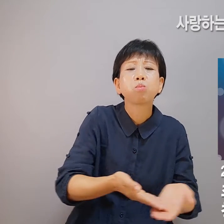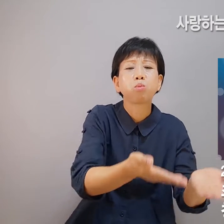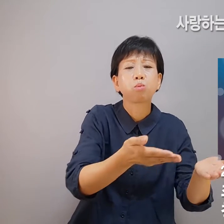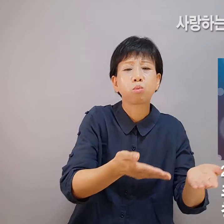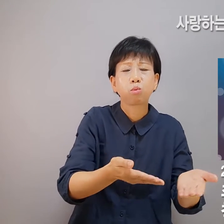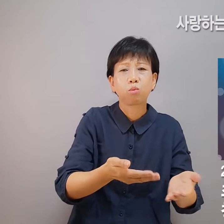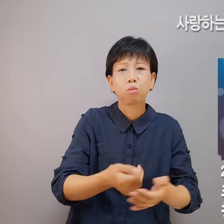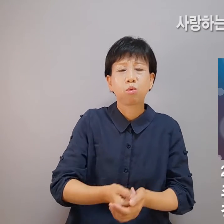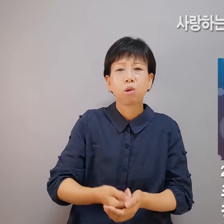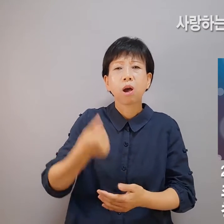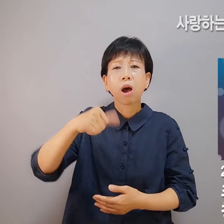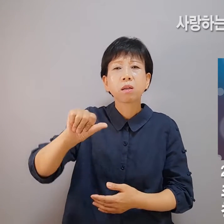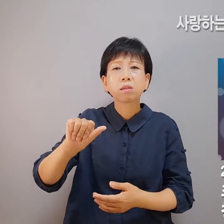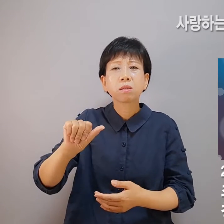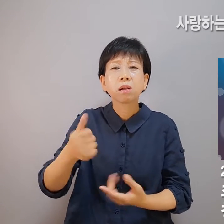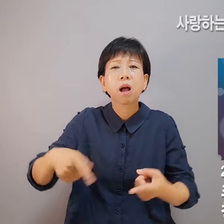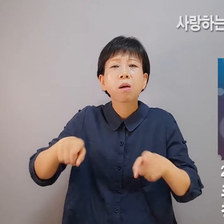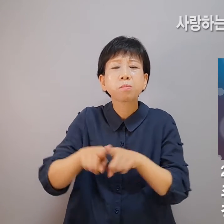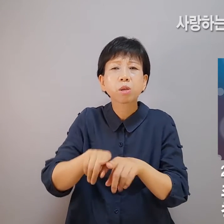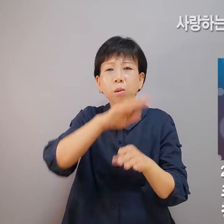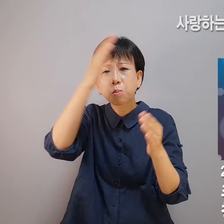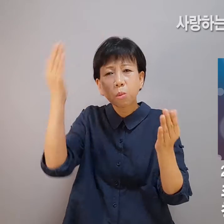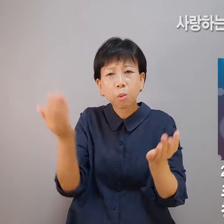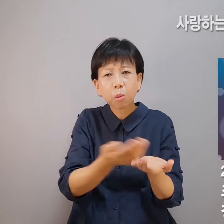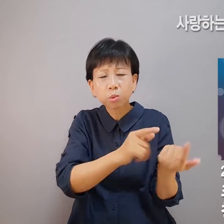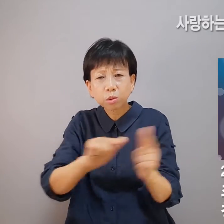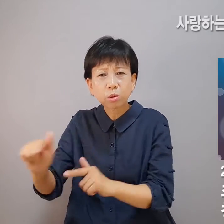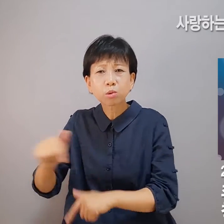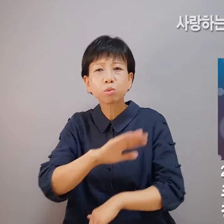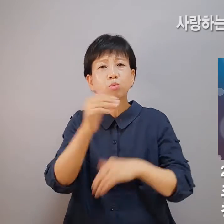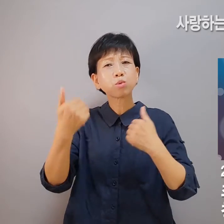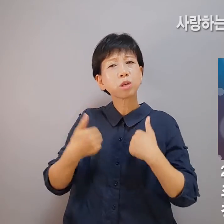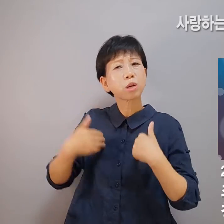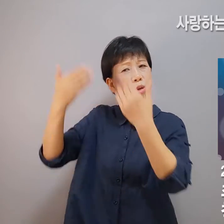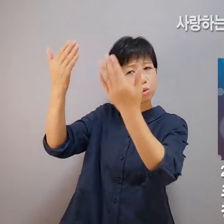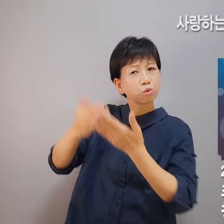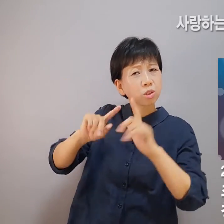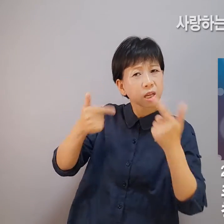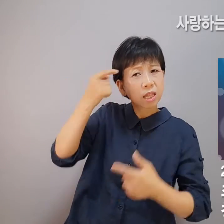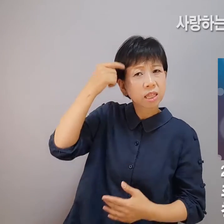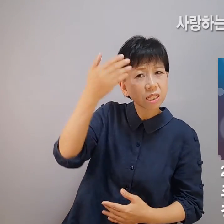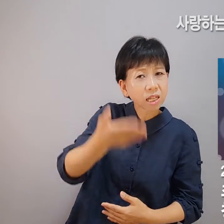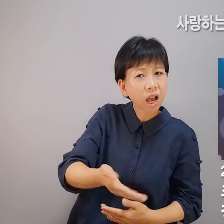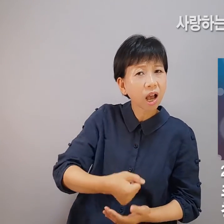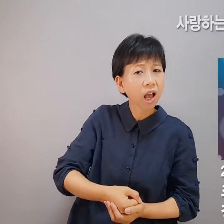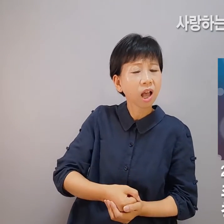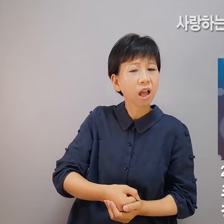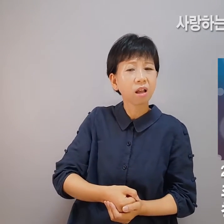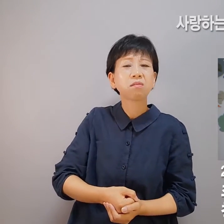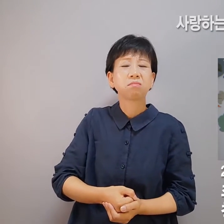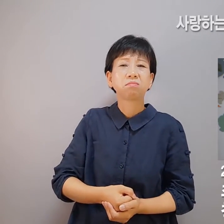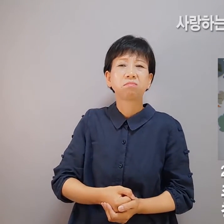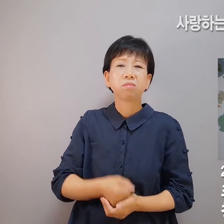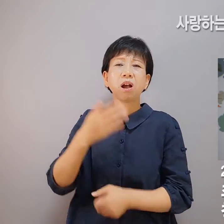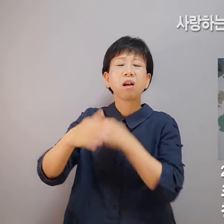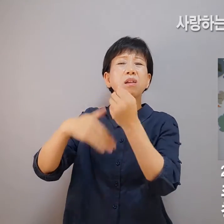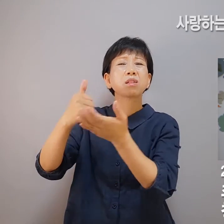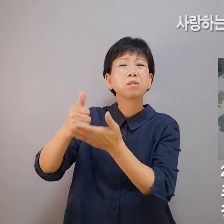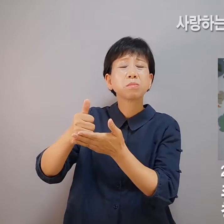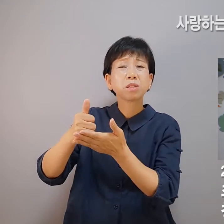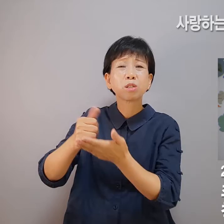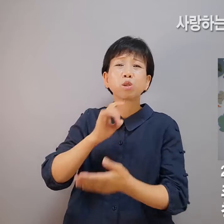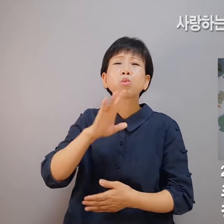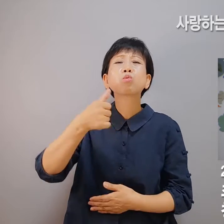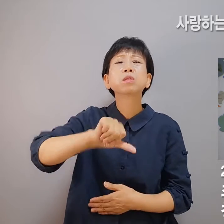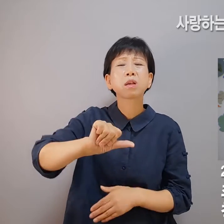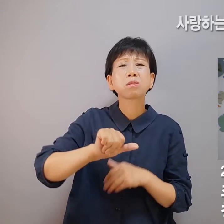함께 모든 것을 우리에게 주시지 아니하겠느냐. 하나님의 아들 예수 그리스도 독생자를